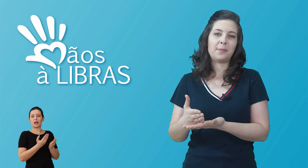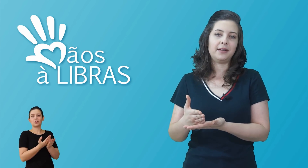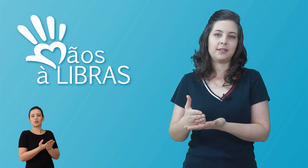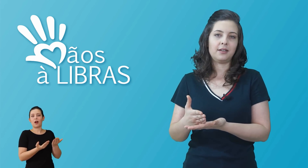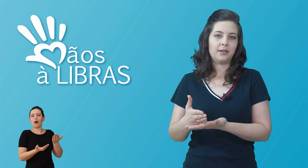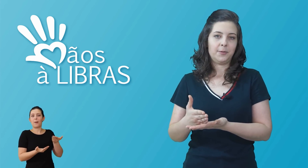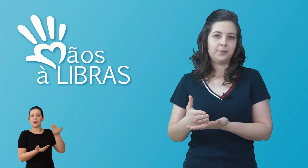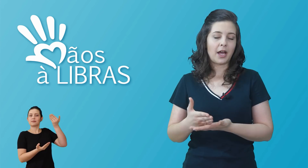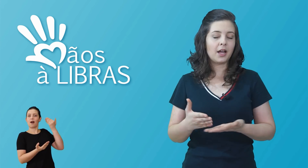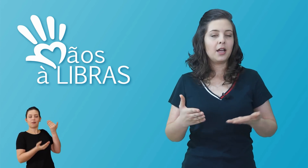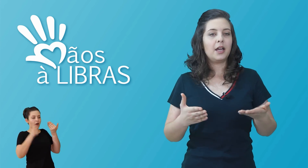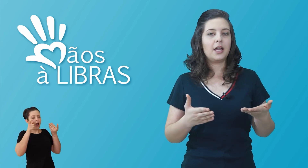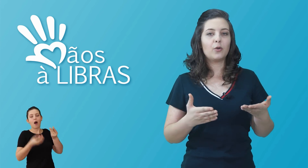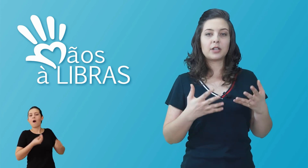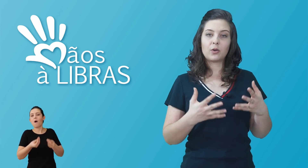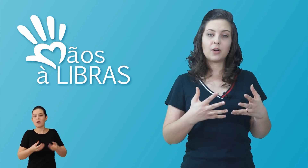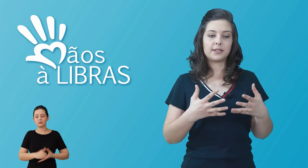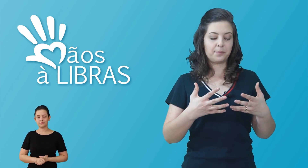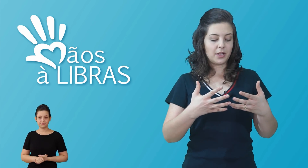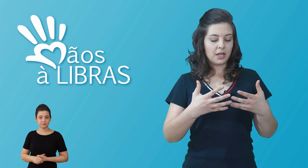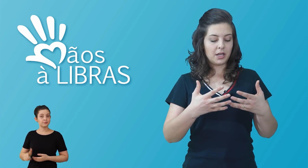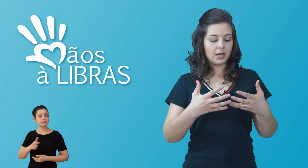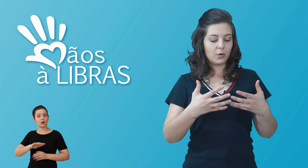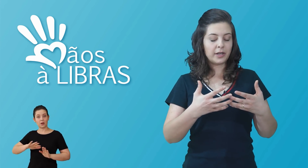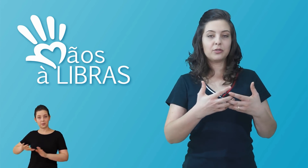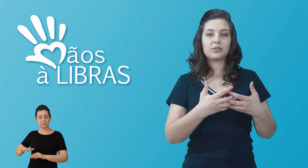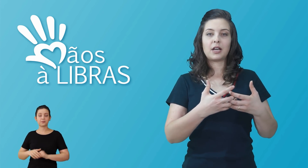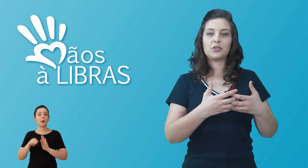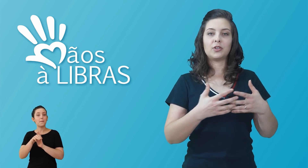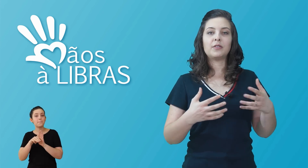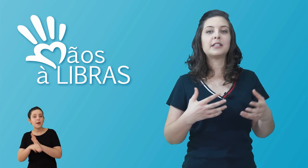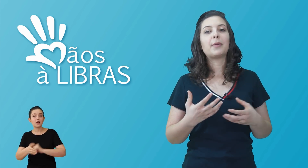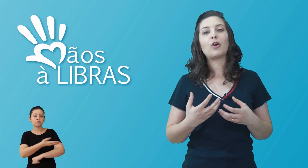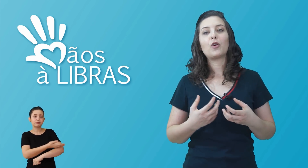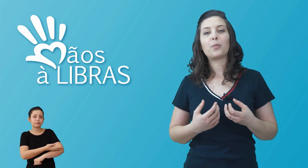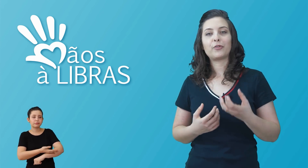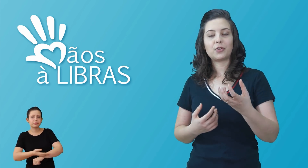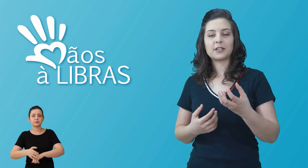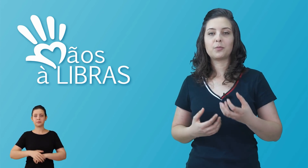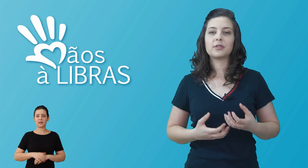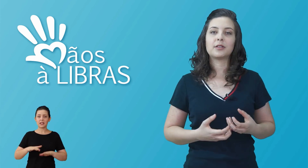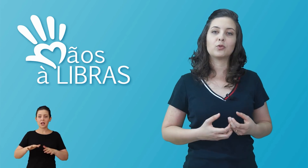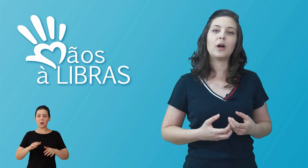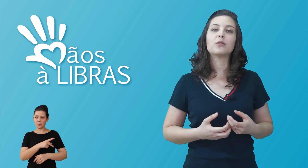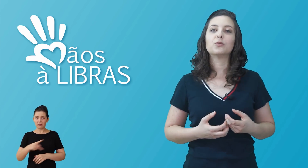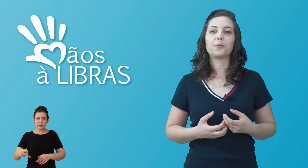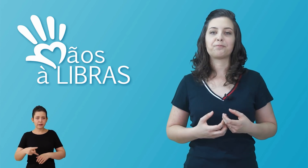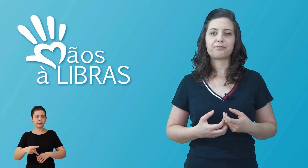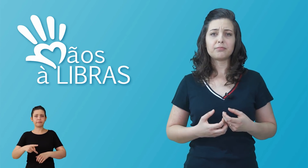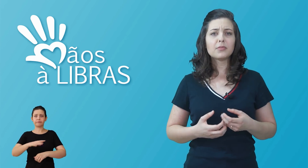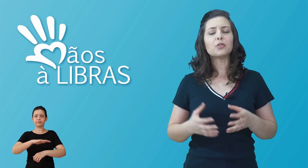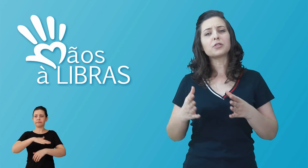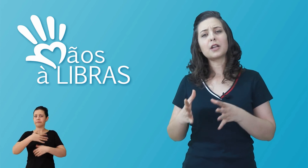você vai aprender. Tá? Outra coisa, o método tradicional nem sempre coloca o professor à disposição do